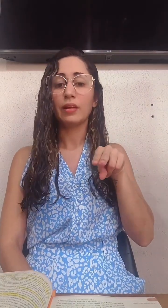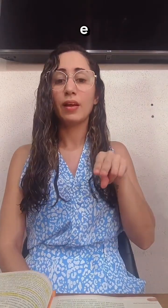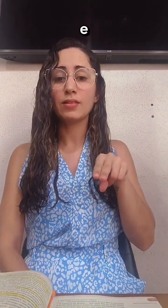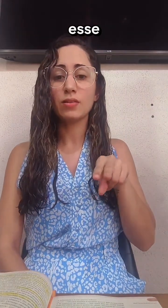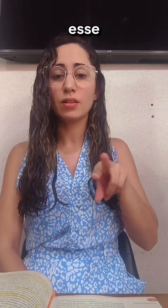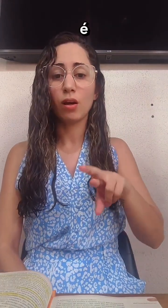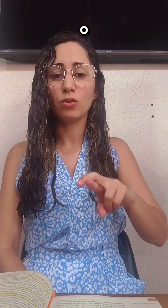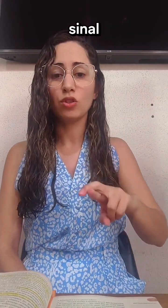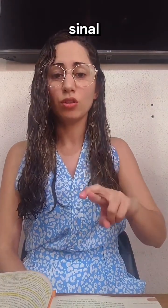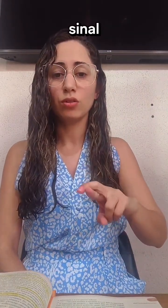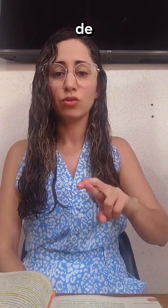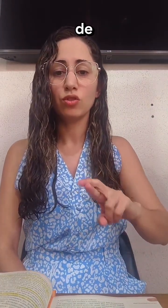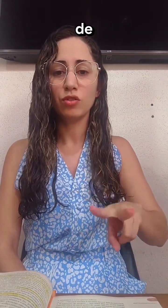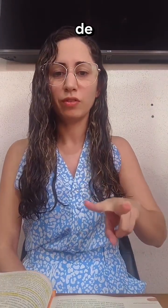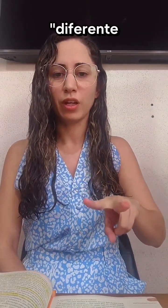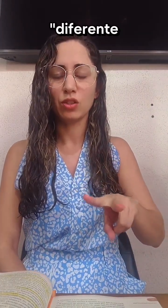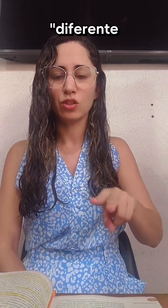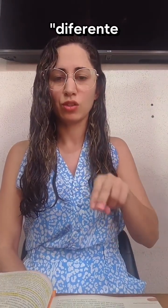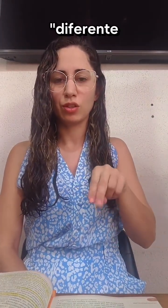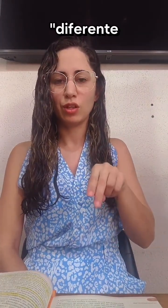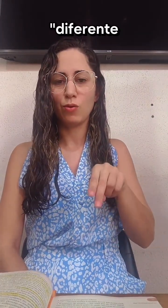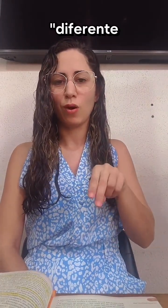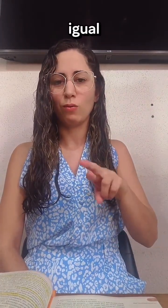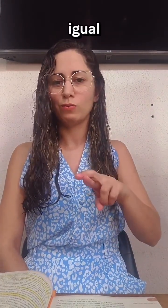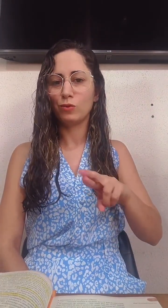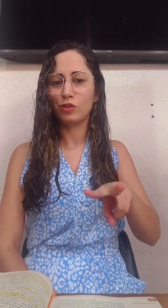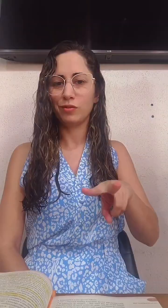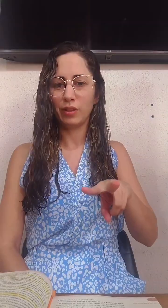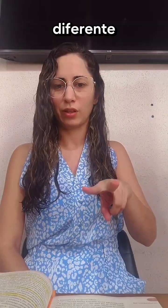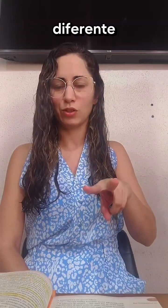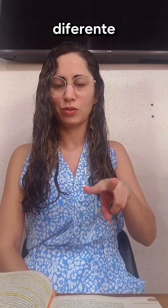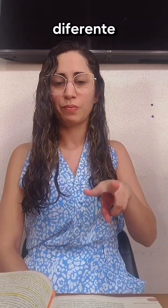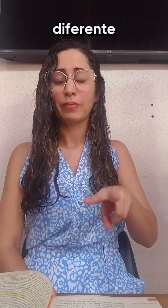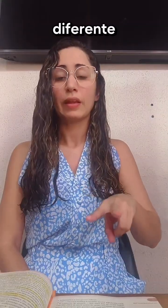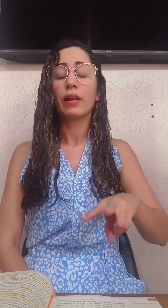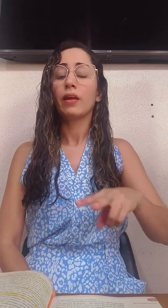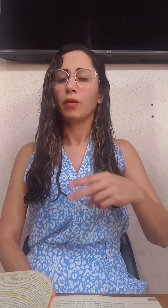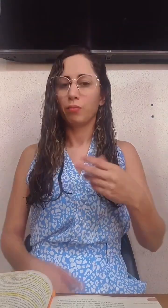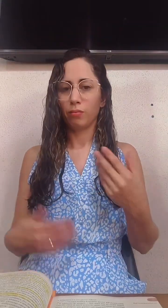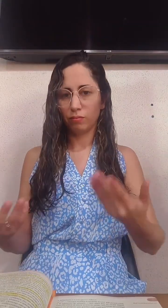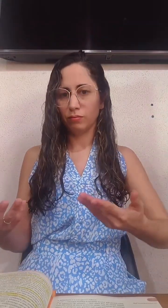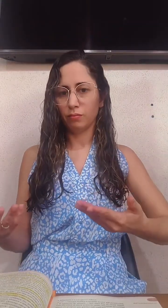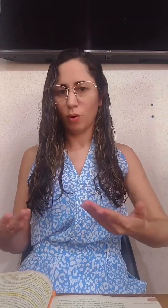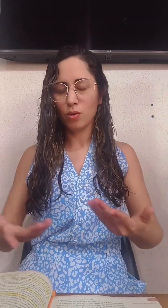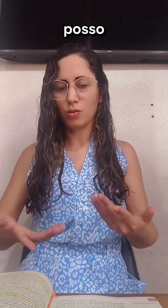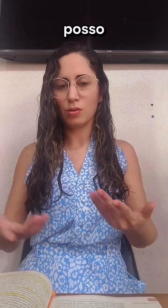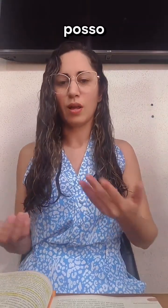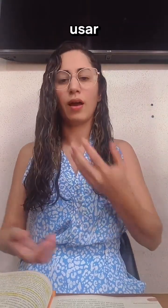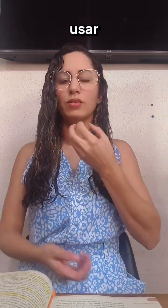E esse é o sinal de diferente. Igual, diferente. Posso usar,